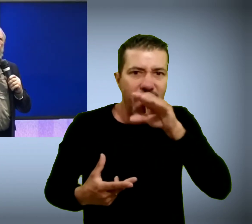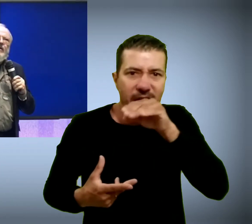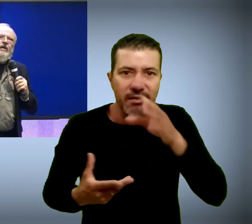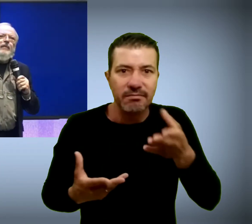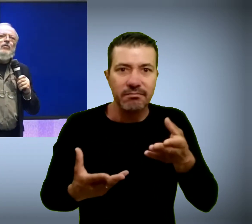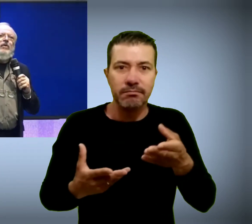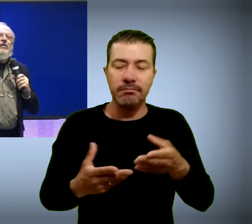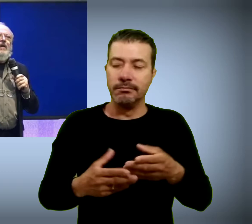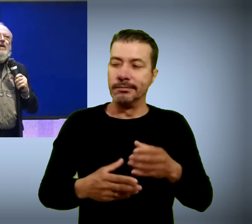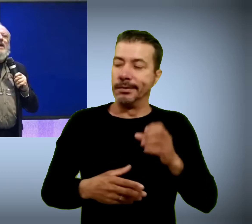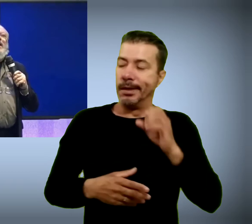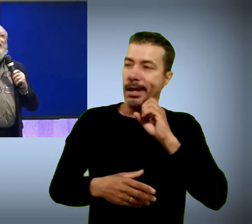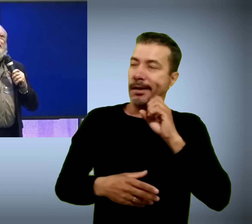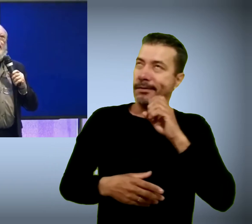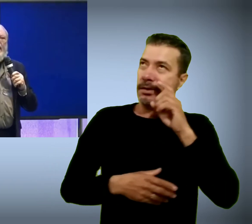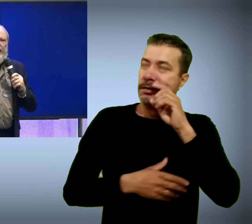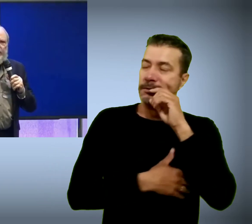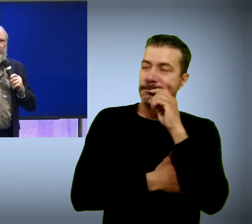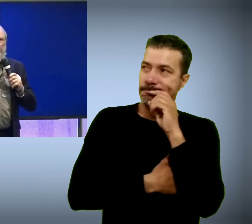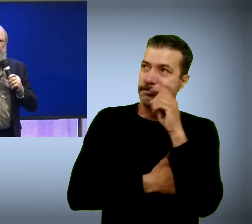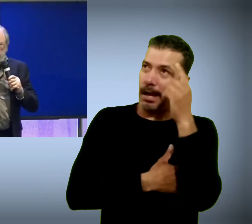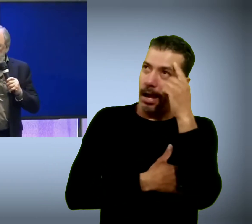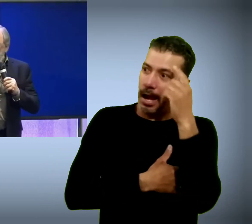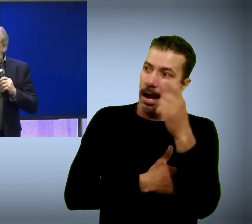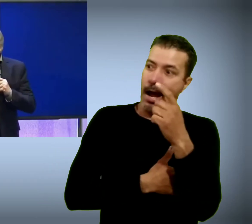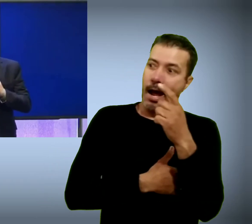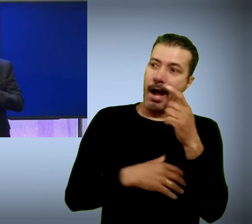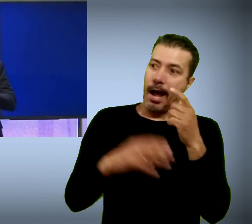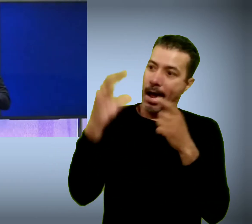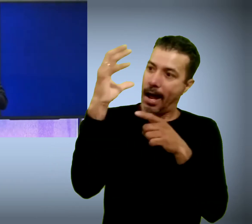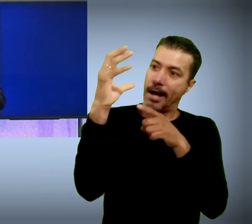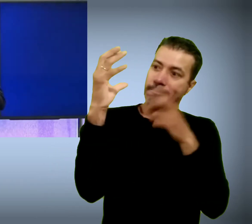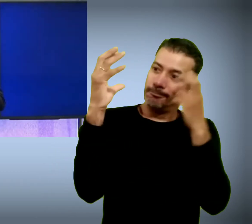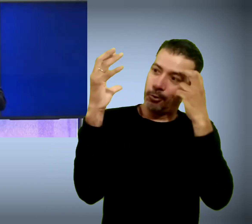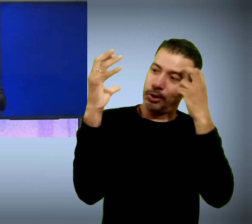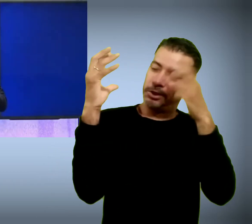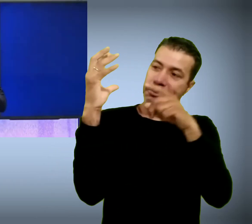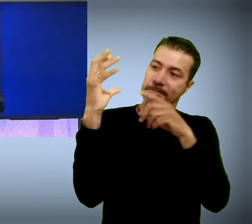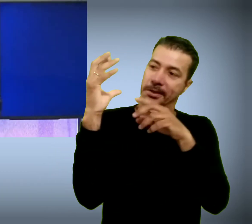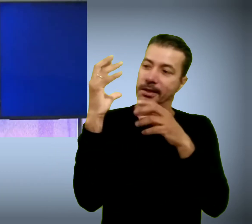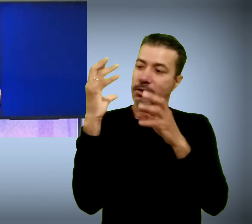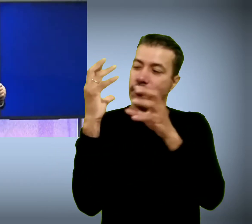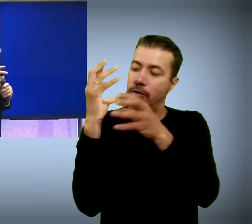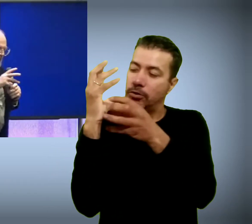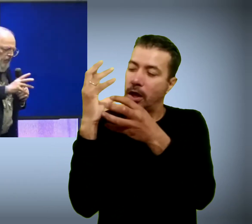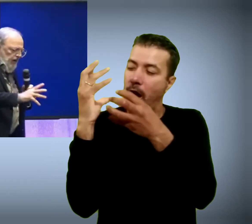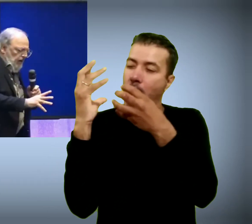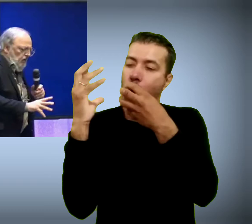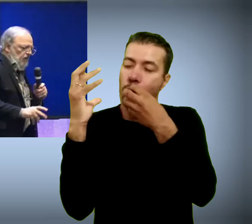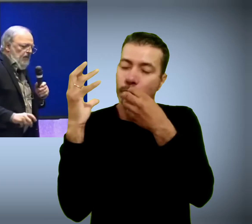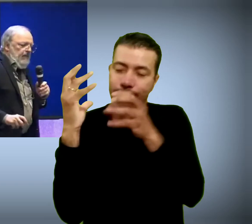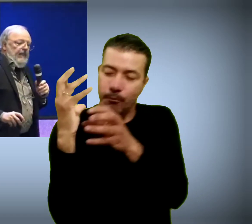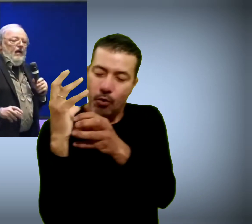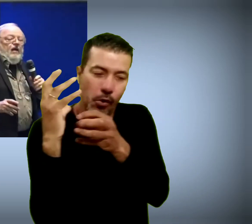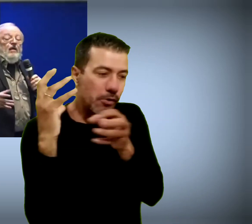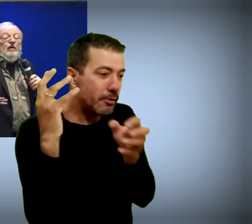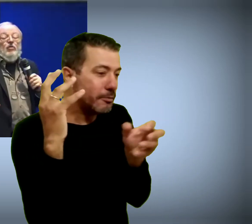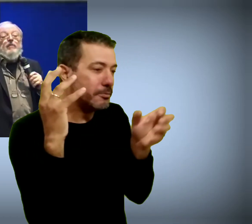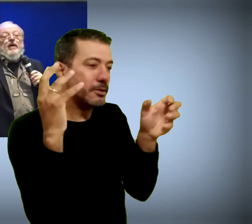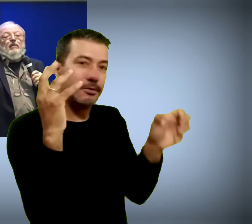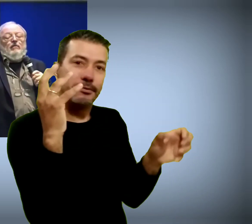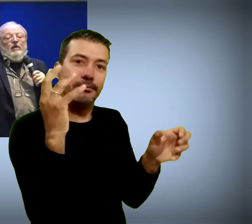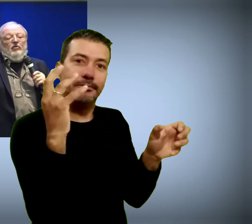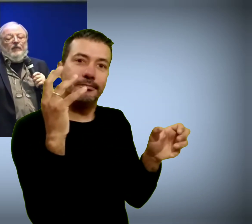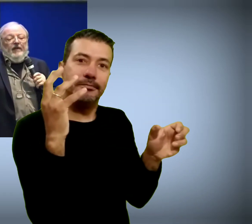E a Eva então pensou assim: essa árvore é desejável para dar entendimento, eu vou comer, vou dar para o meu marido. E